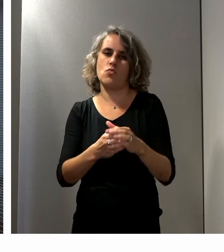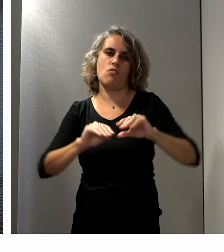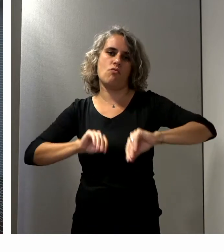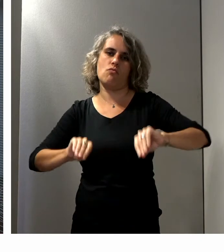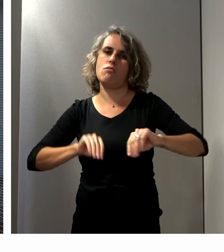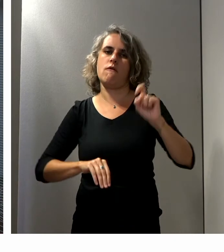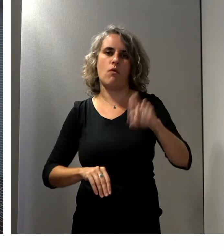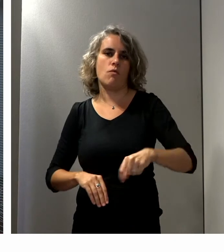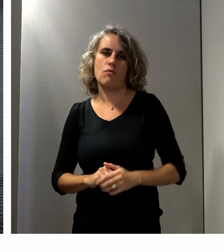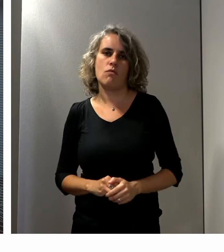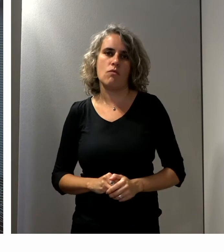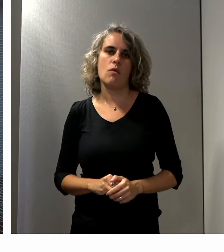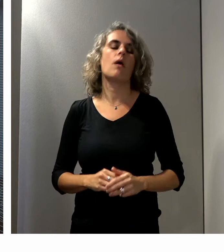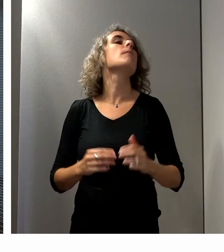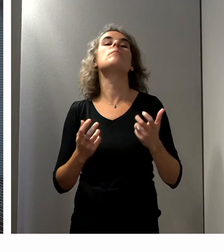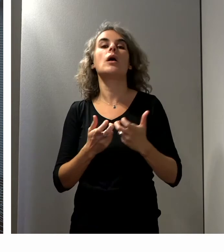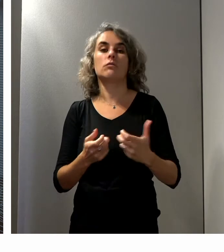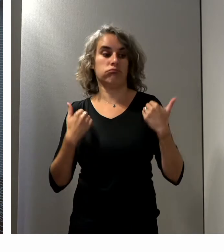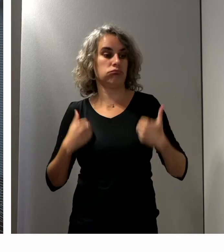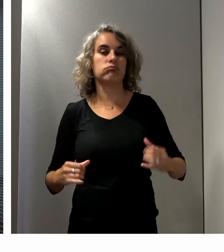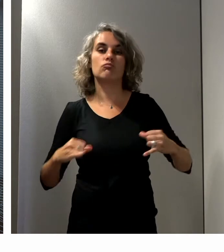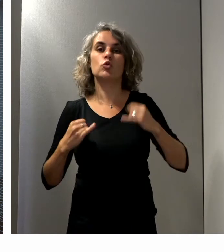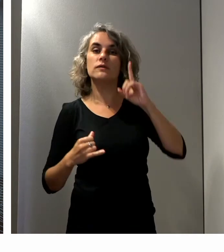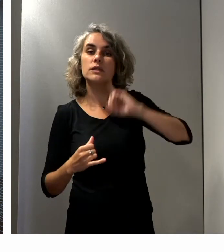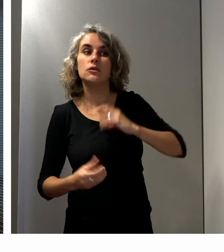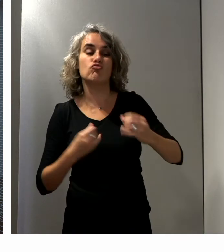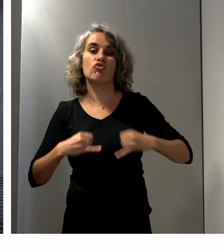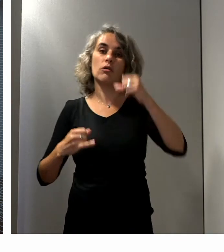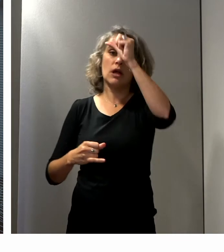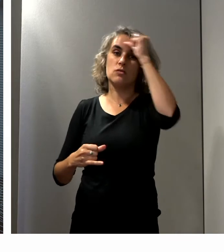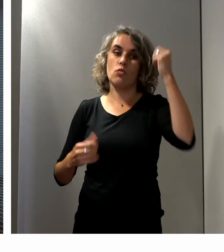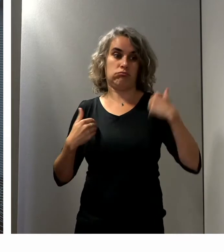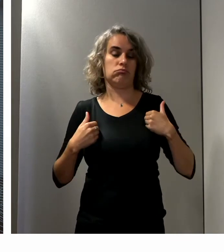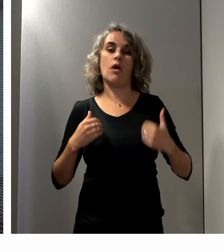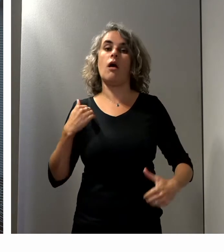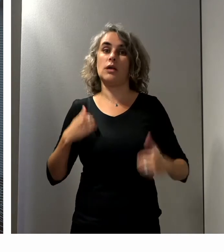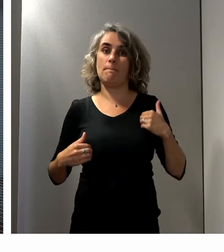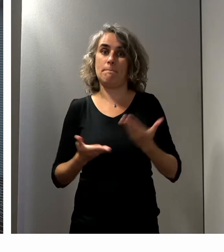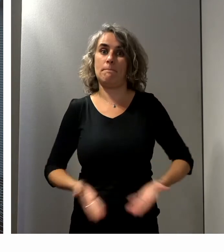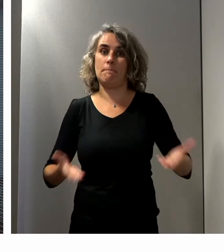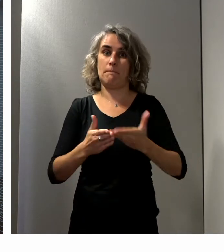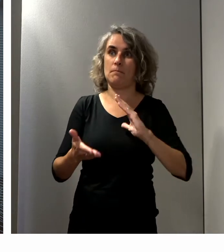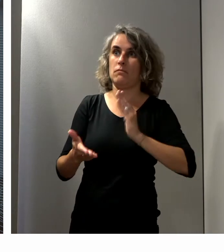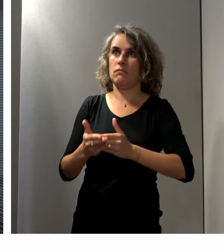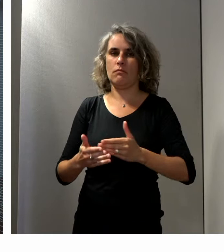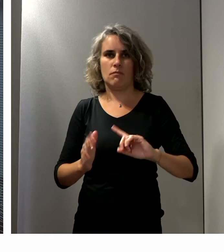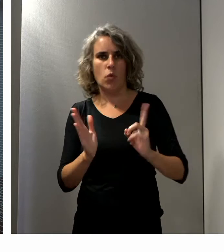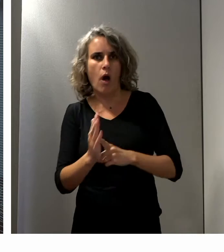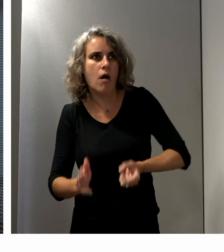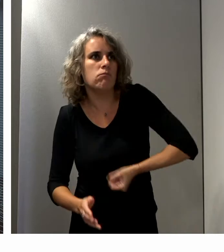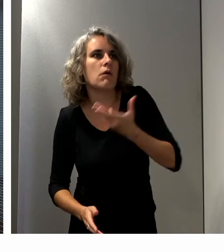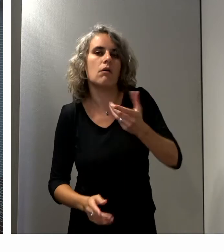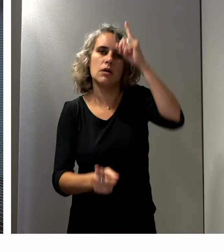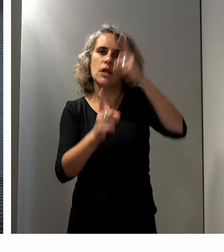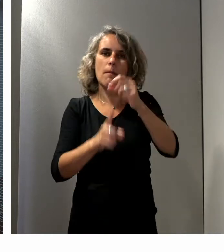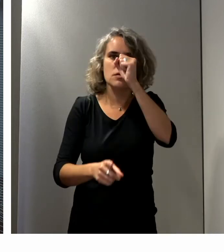formation, c'est-à-dire je suis une jeune fille, un jeune garçon en situation de handicap, on doit pouvoir parler sexualité,